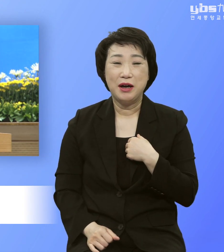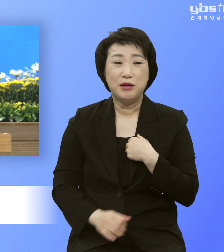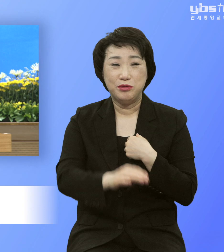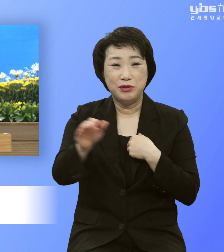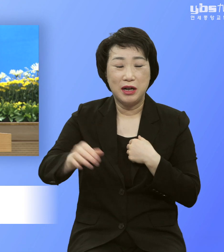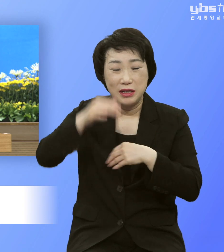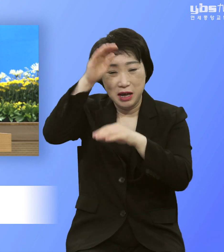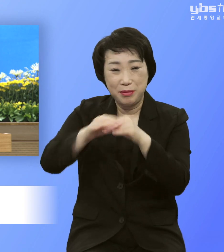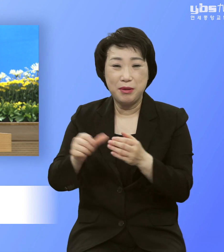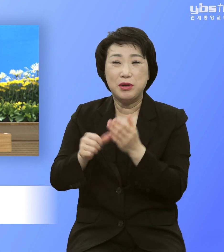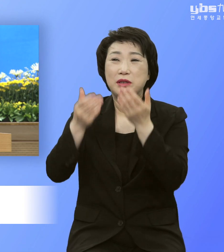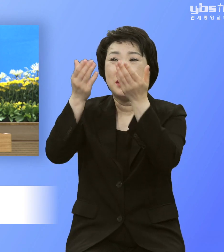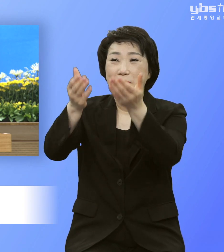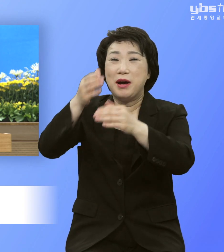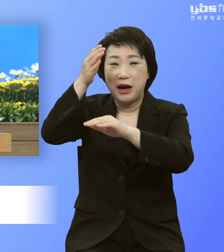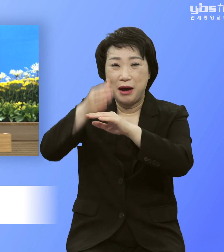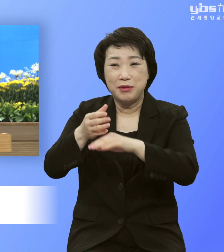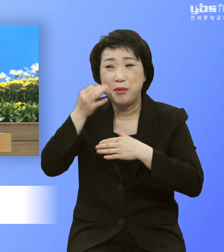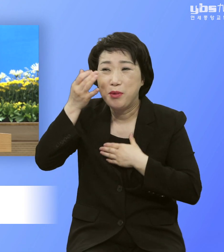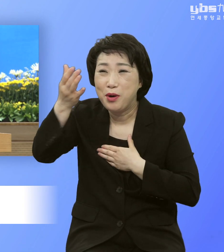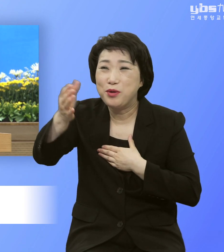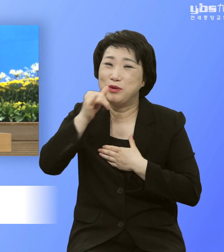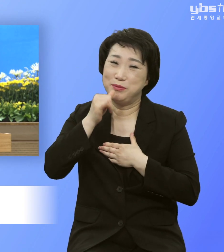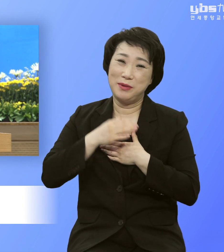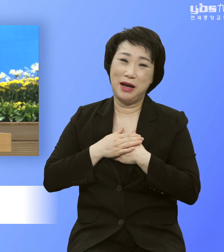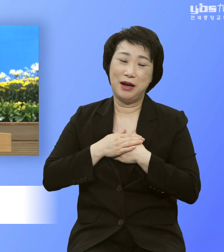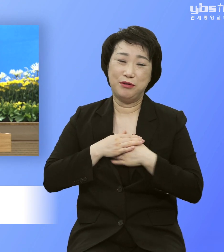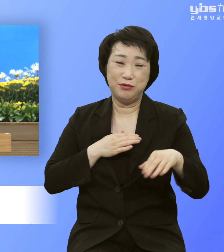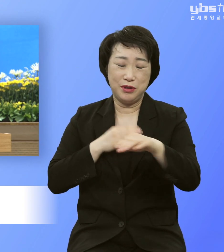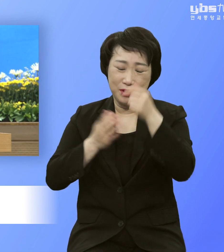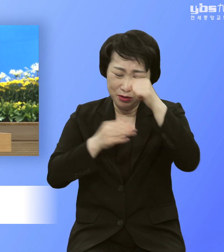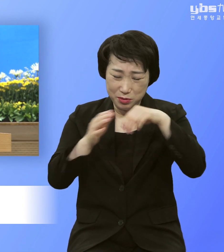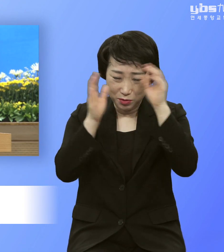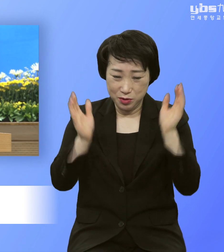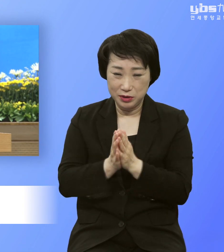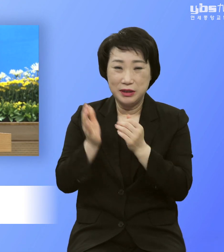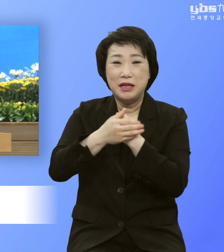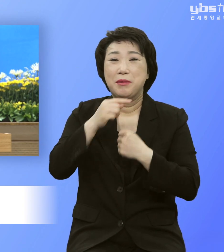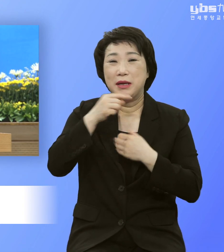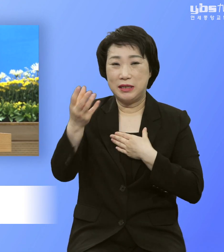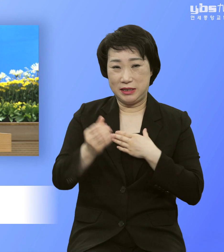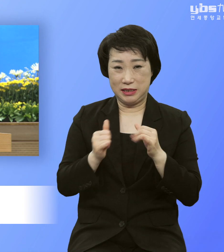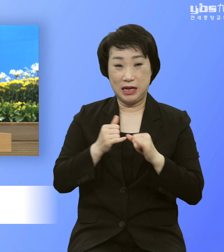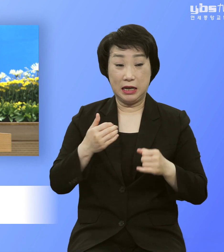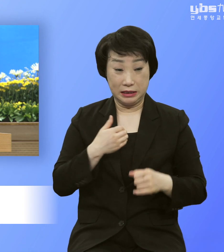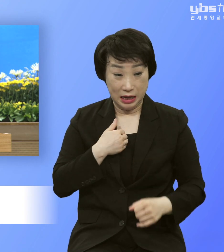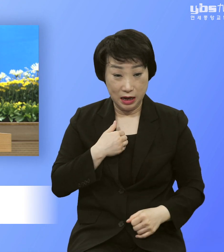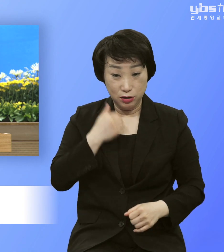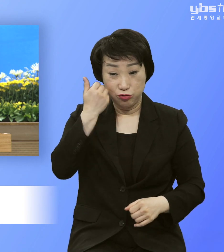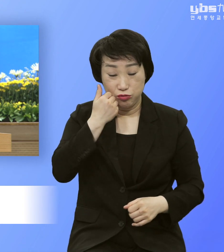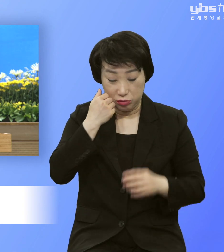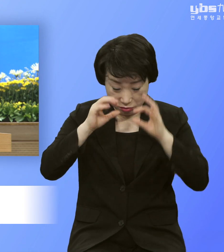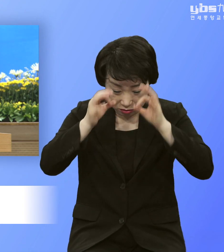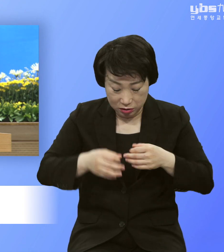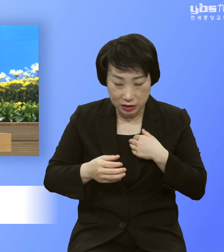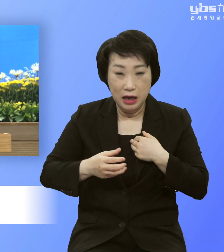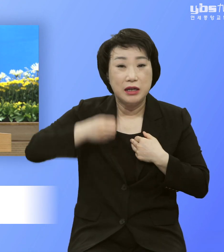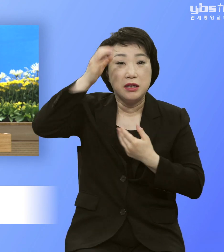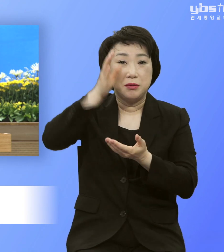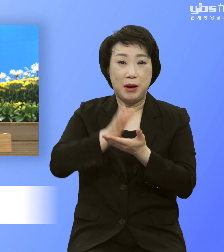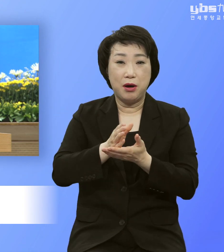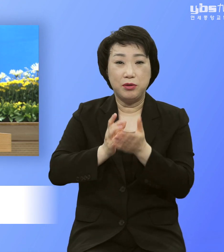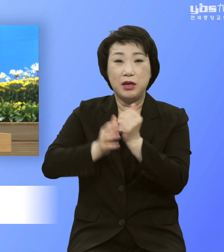우리가 예물 드리며 그 감사 표현할 수밖에 없습니다. 우리 모든 성들이 은혜의 빚진 자로서 내가 누구인지 망각하지 않게 하여